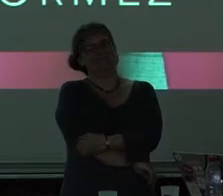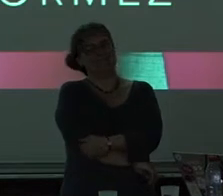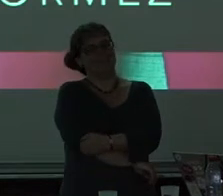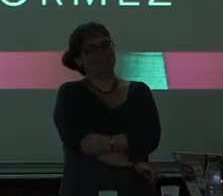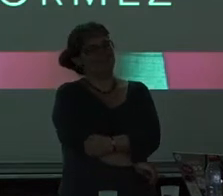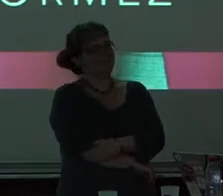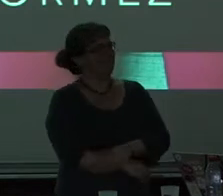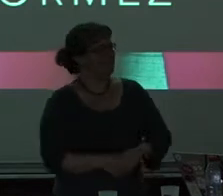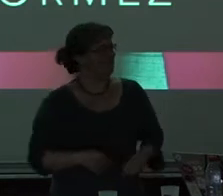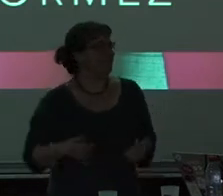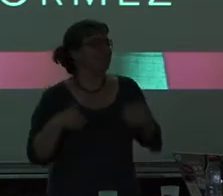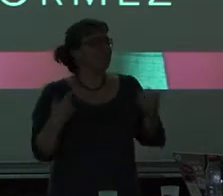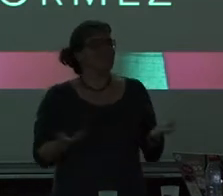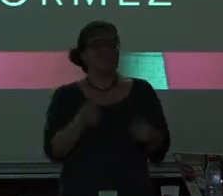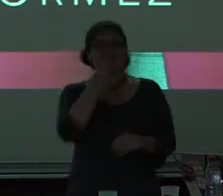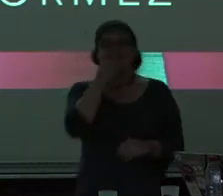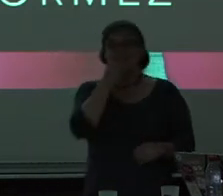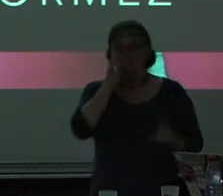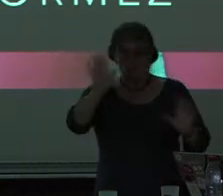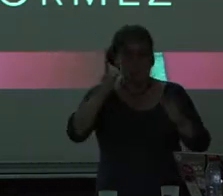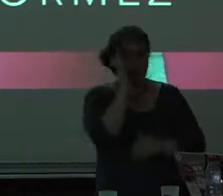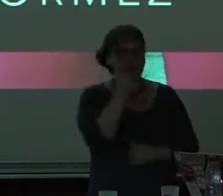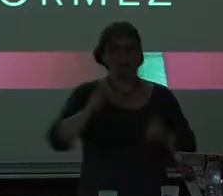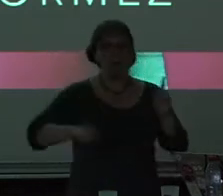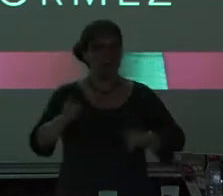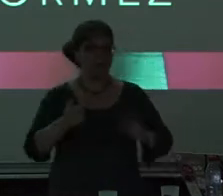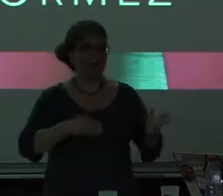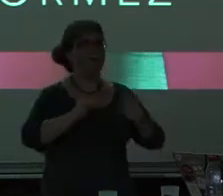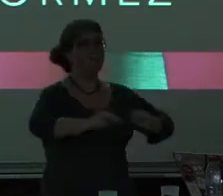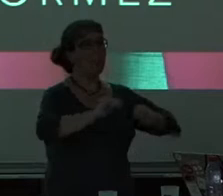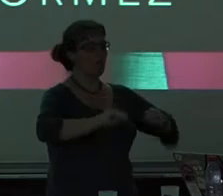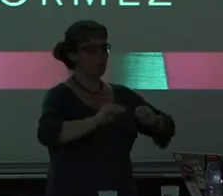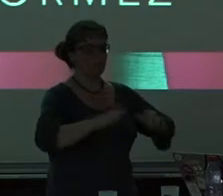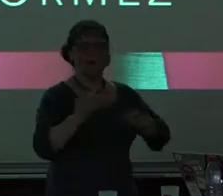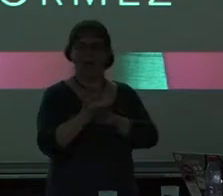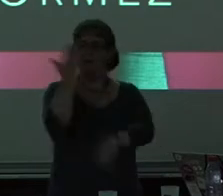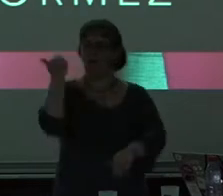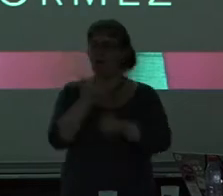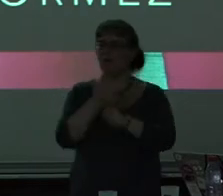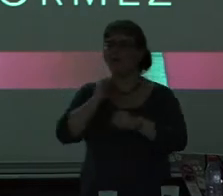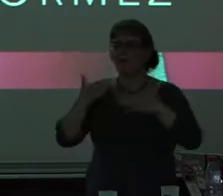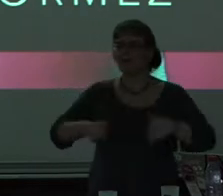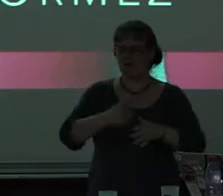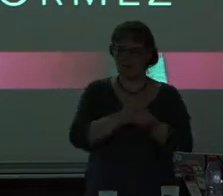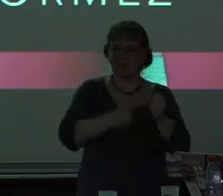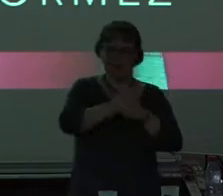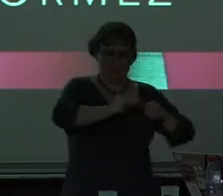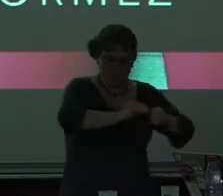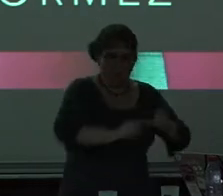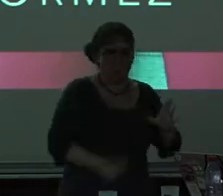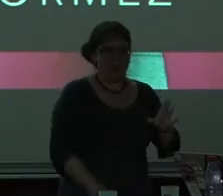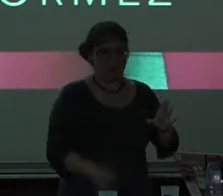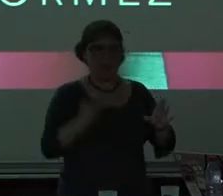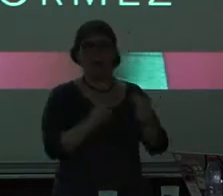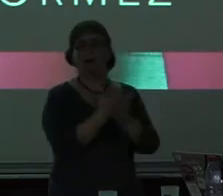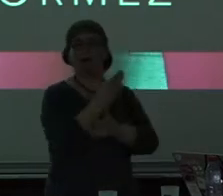Et ça vaut aussi quand vous avez déjà créé un cours et que vous devez le remettre à jour. Vous vous reformez à cette même occasion. Donc en fait, vous